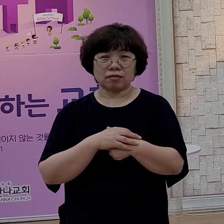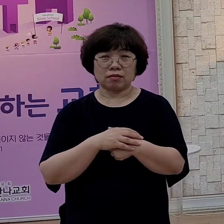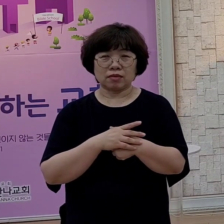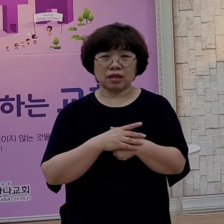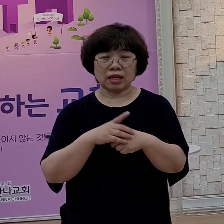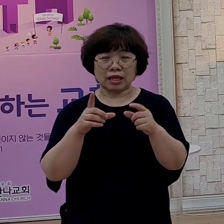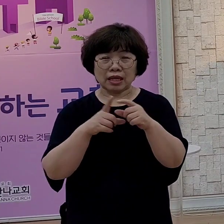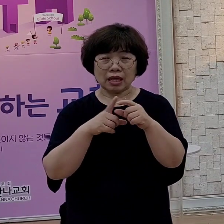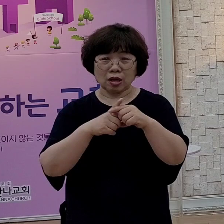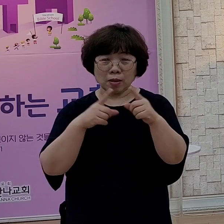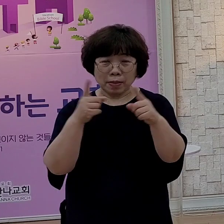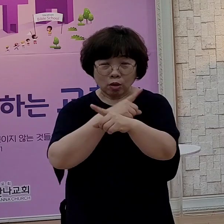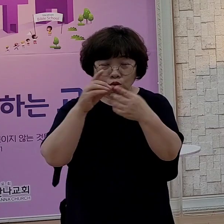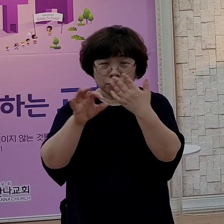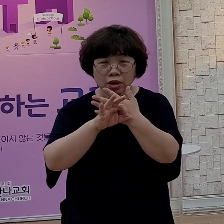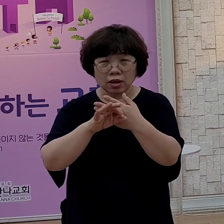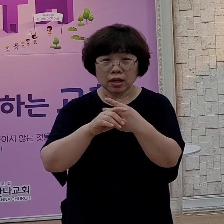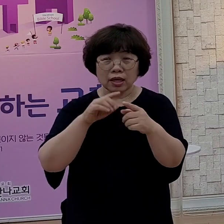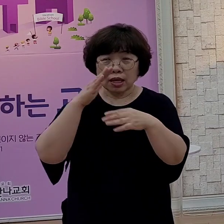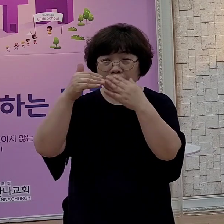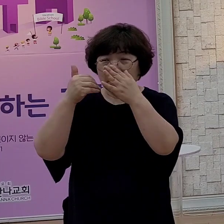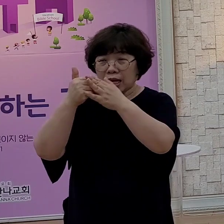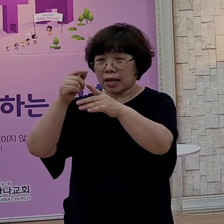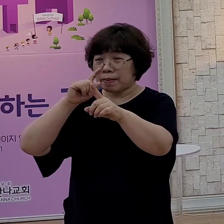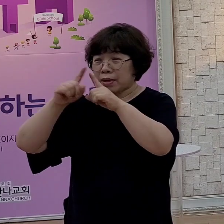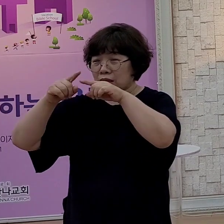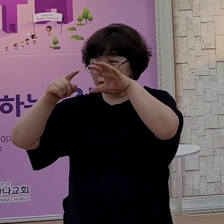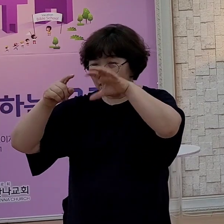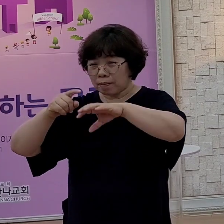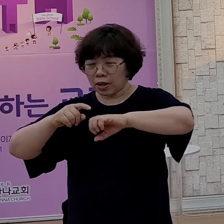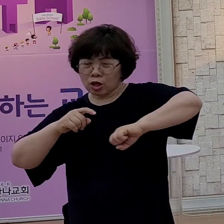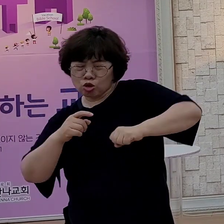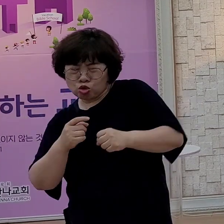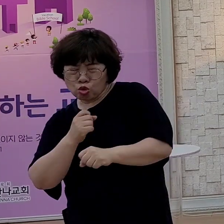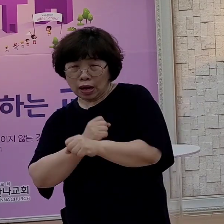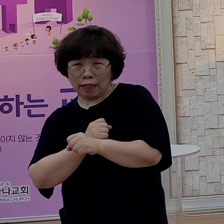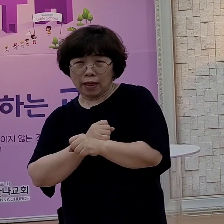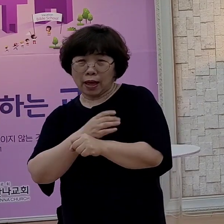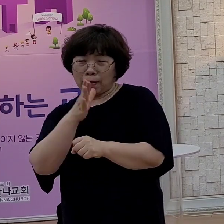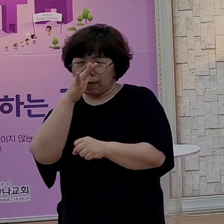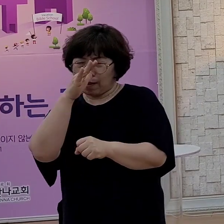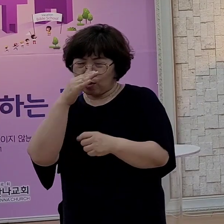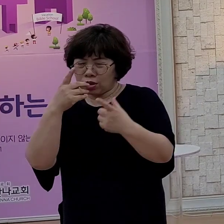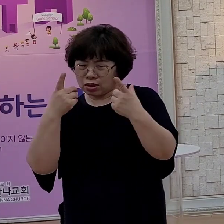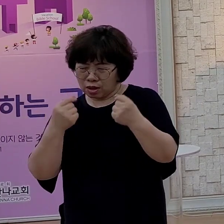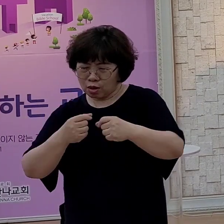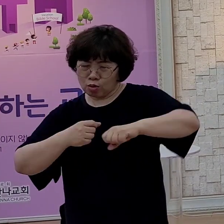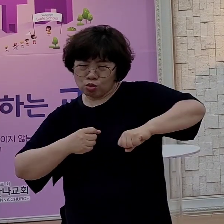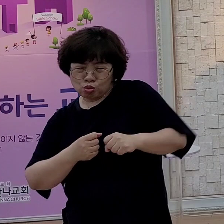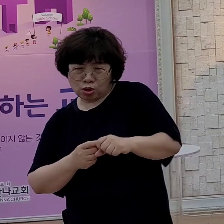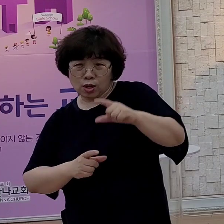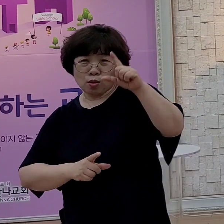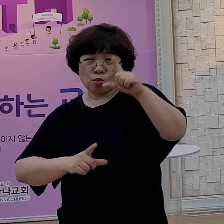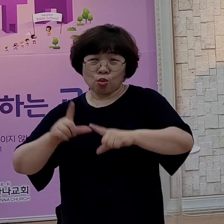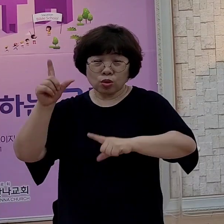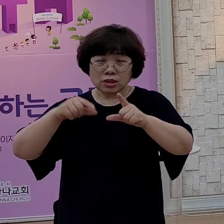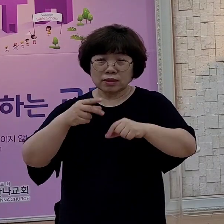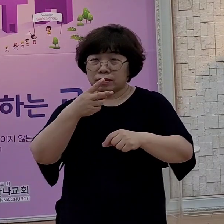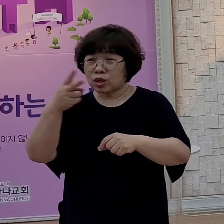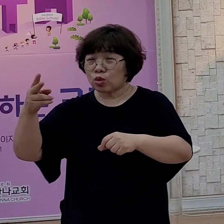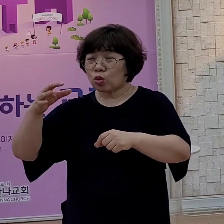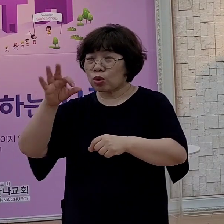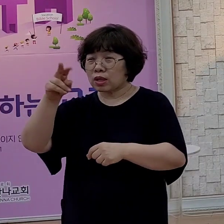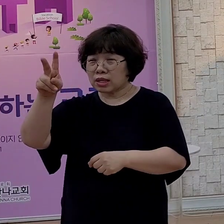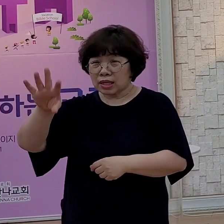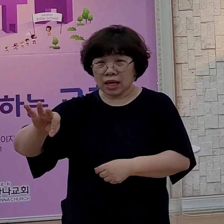순종이라. 하나님의 말씀 앞에 그냥 바보처럼 순종하는 자세. 이게 양순이라고